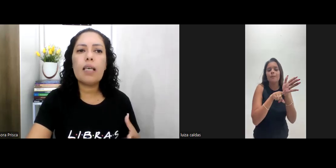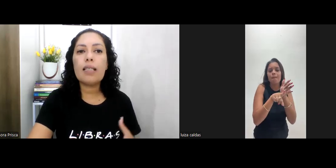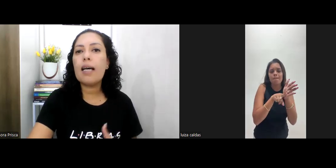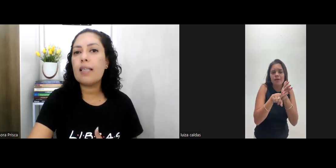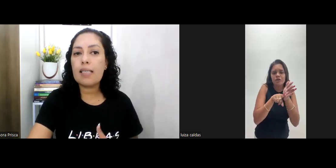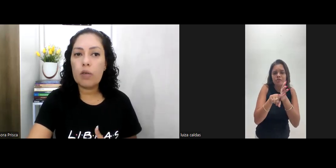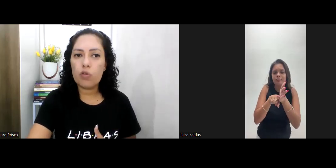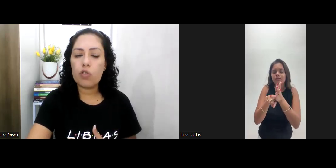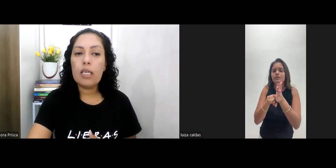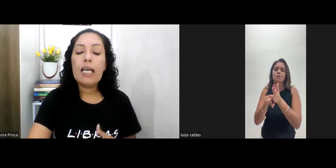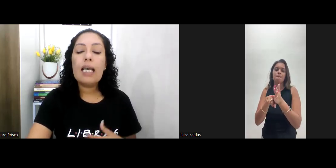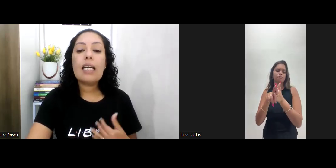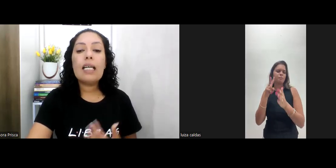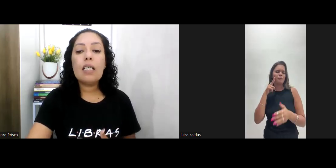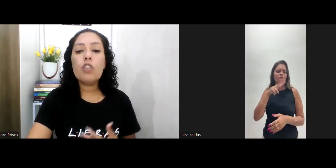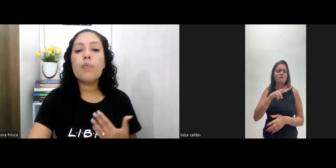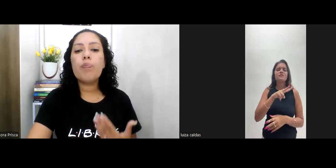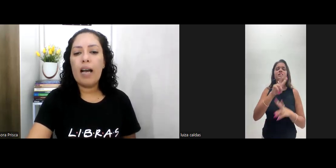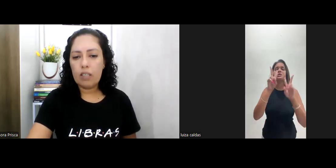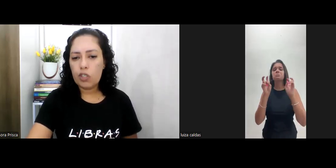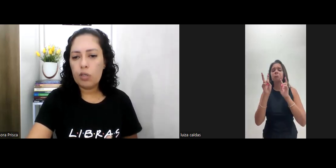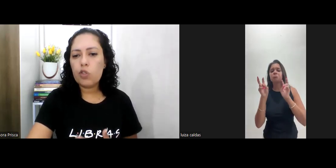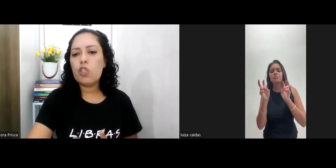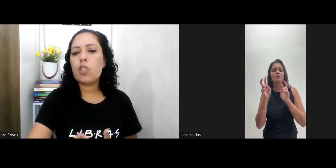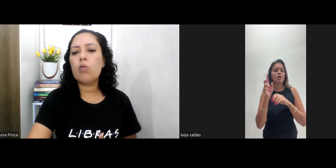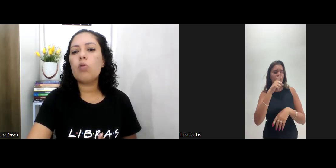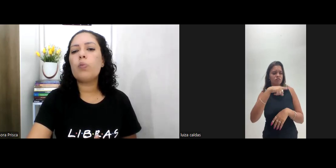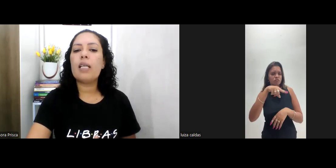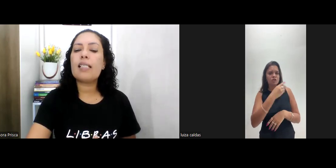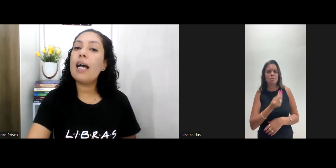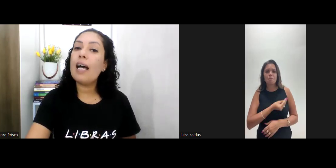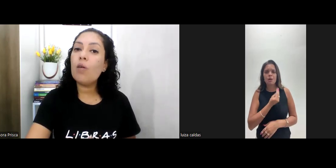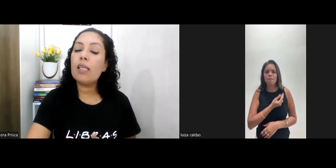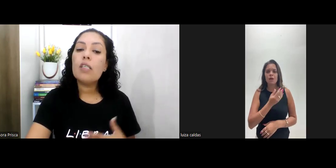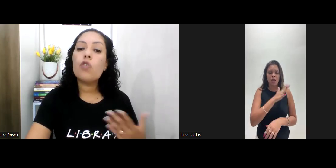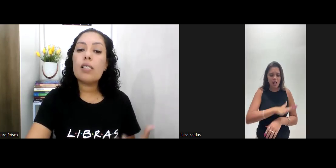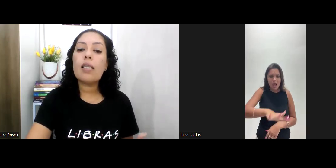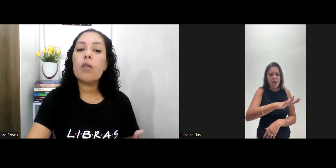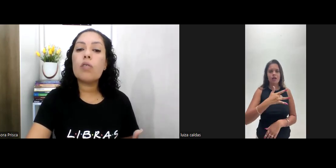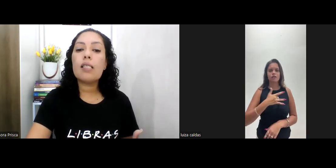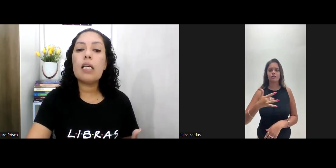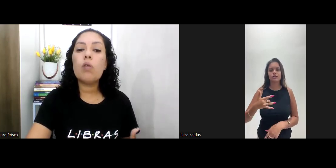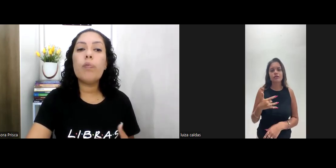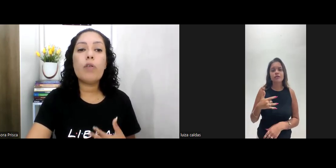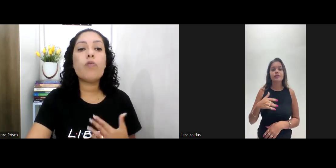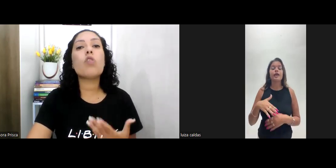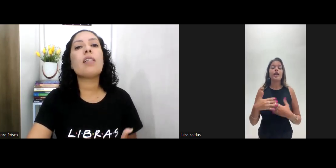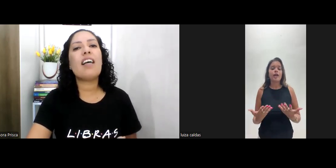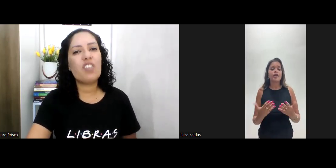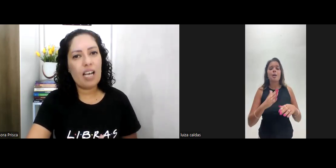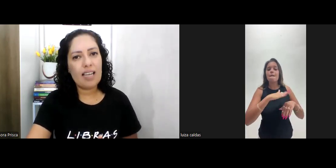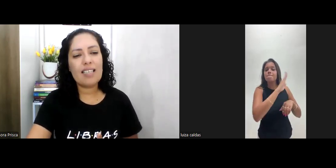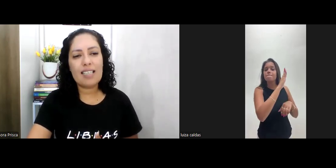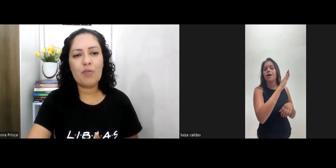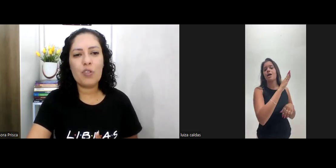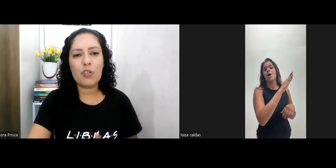mundo aqui é da área da saúde. Grande parte dos que estão no grupo dessa aula disseram que são